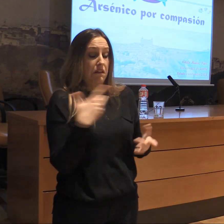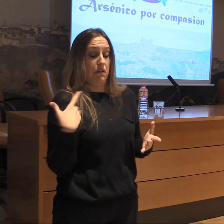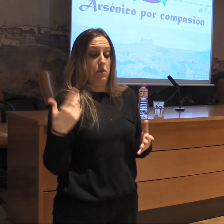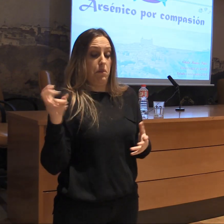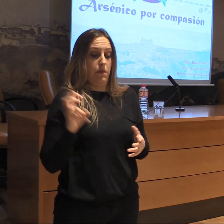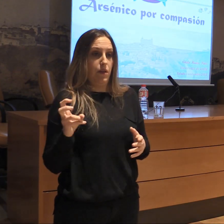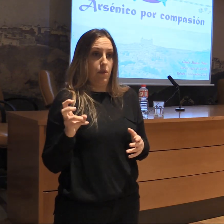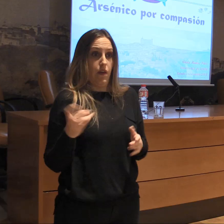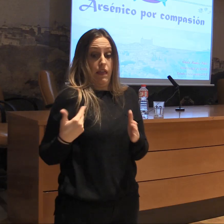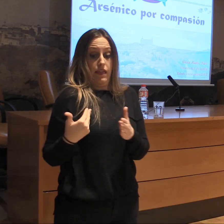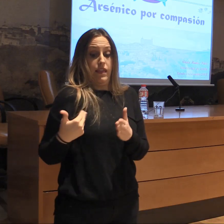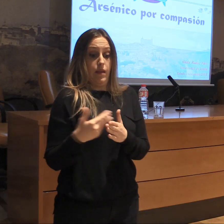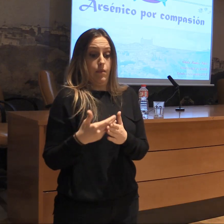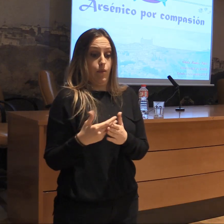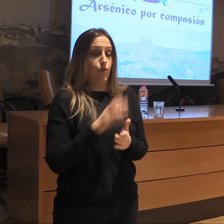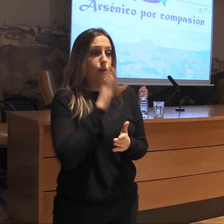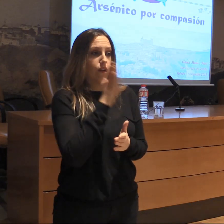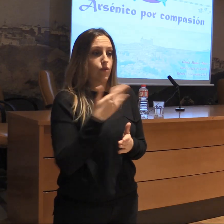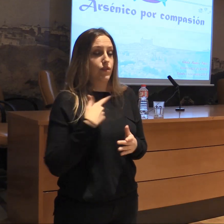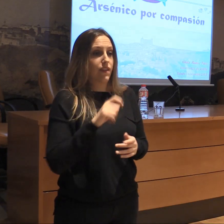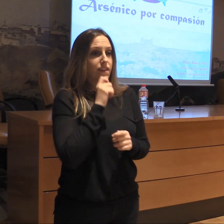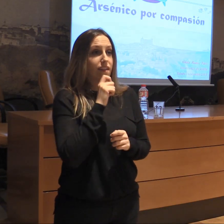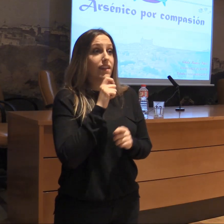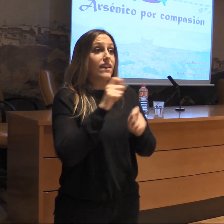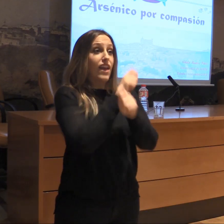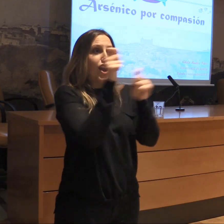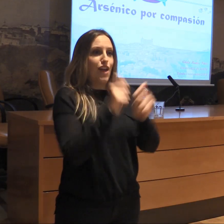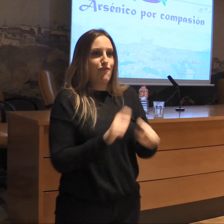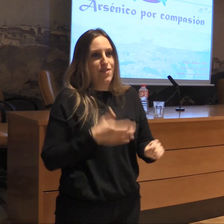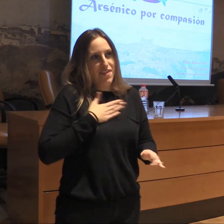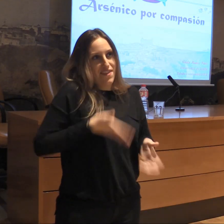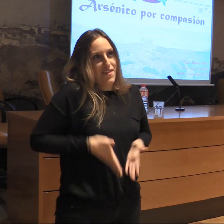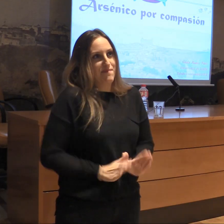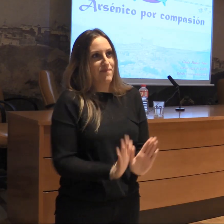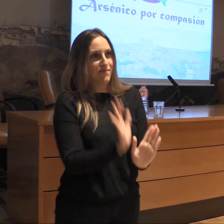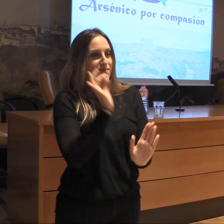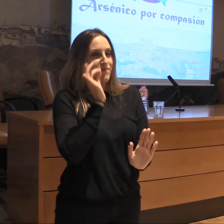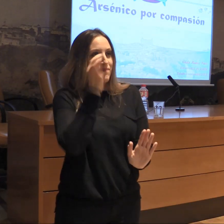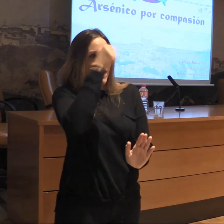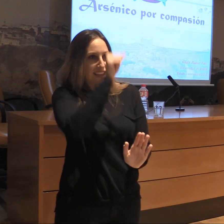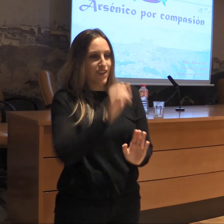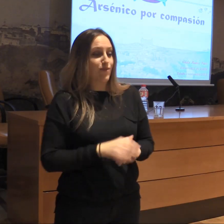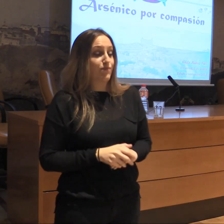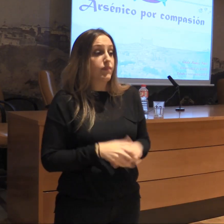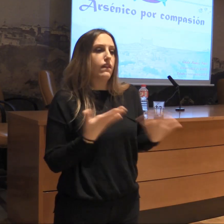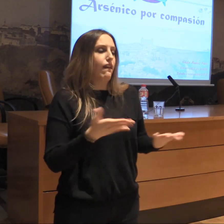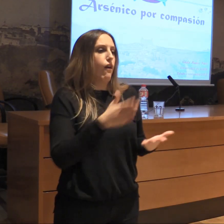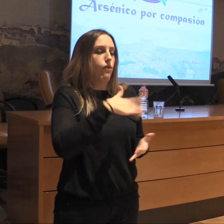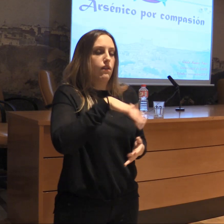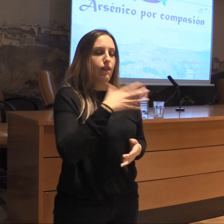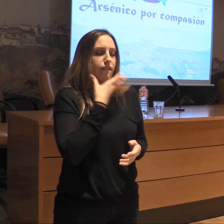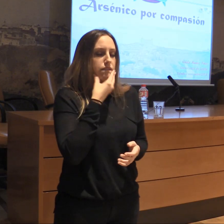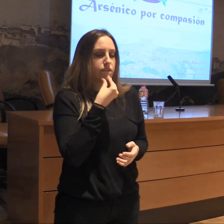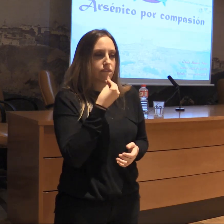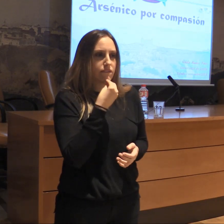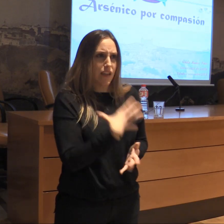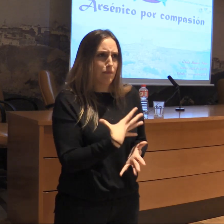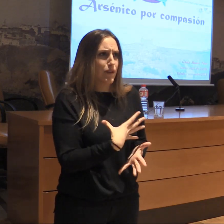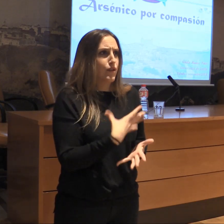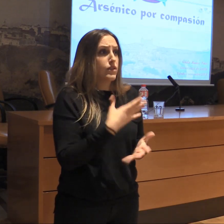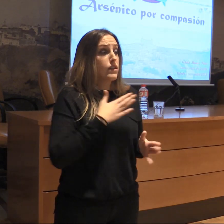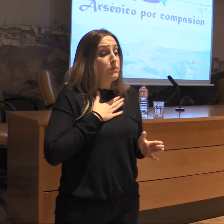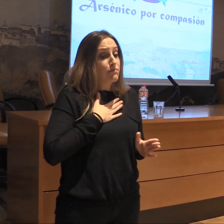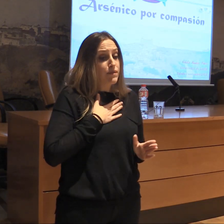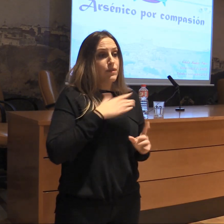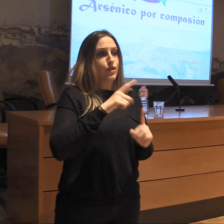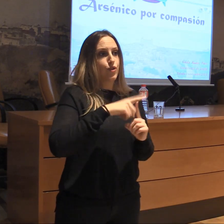recientemente con motivo de la boda de mi hijo. Entonces, esta era una de las vistas, es un sitio precioso y Toledo para mí pues tiene una